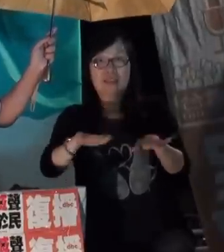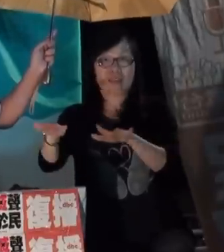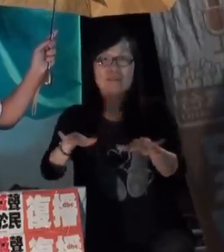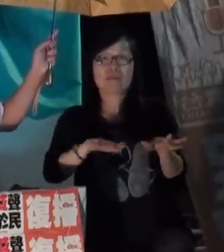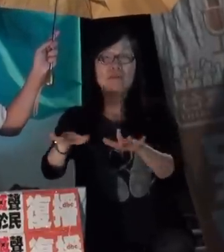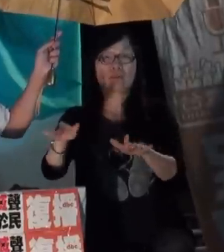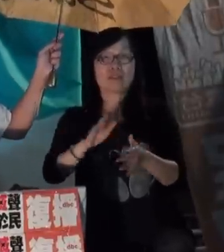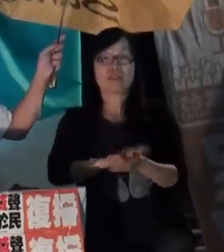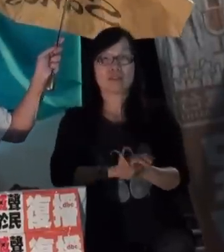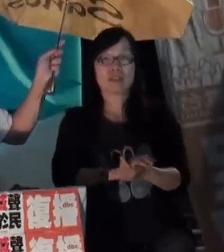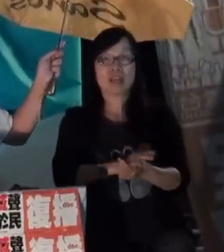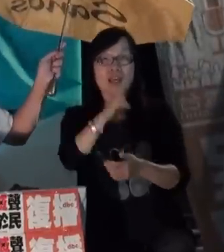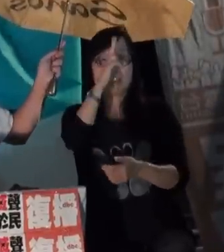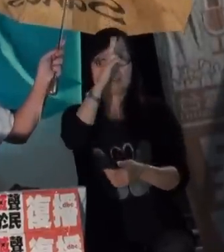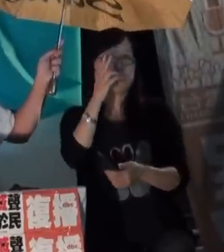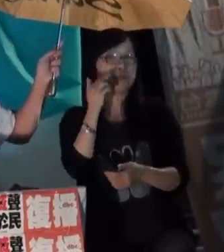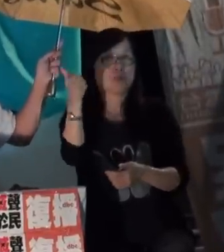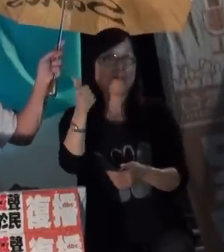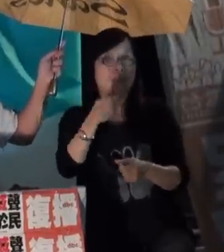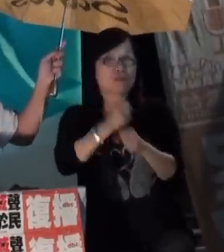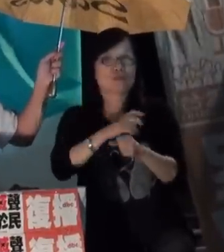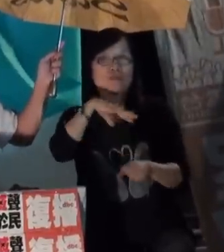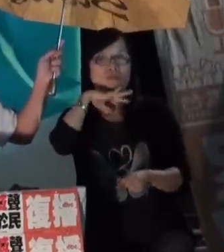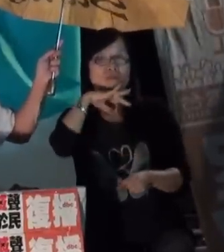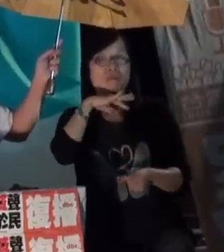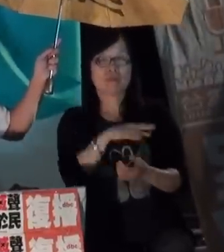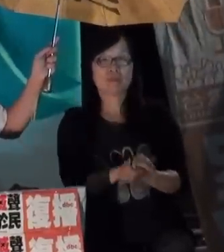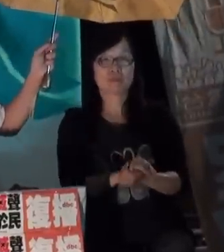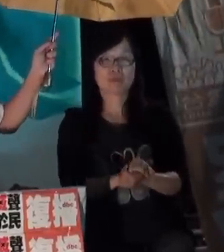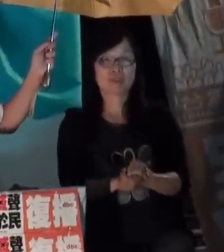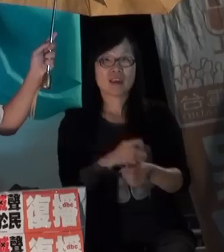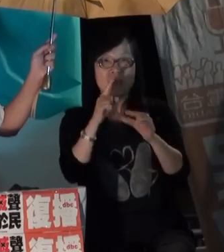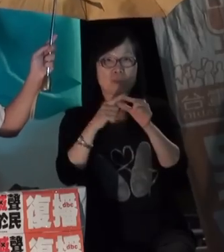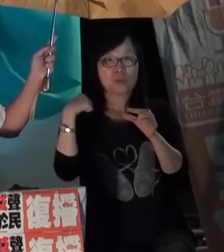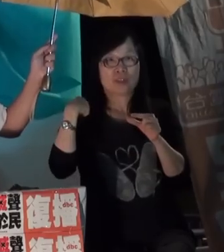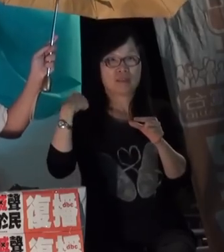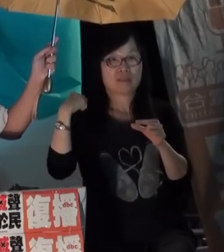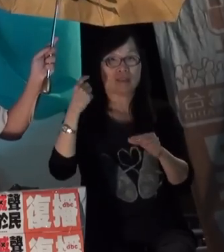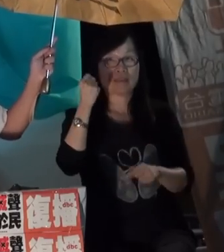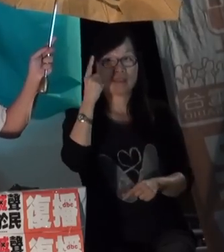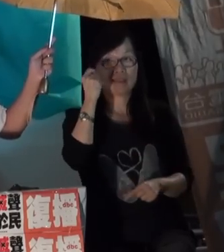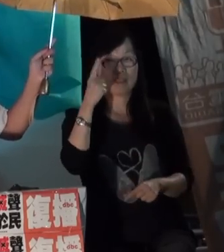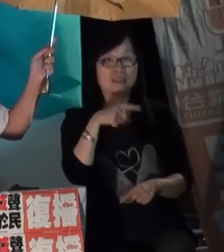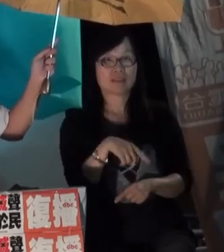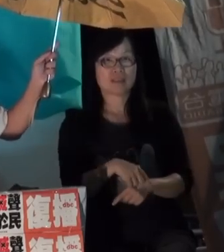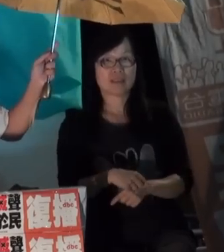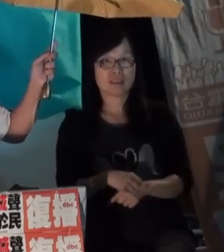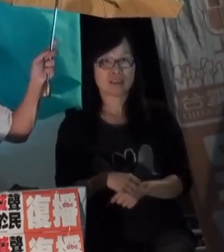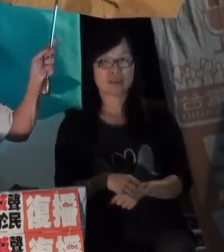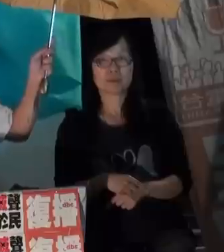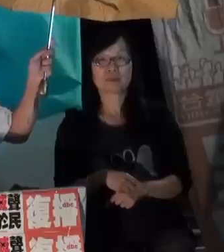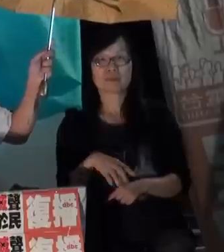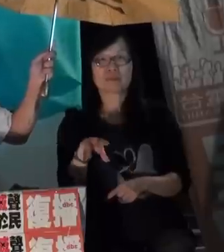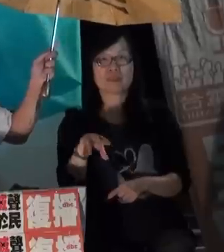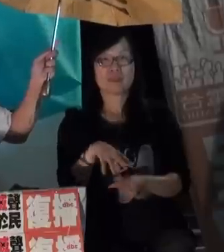真 係 其實 根本就係假。政府最叻就係做假噶啦，係嘛？中國人嘅特色嚟噶嘛，強國人乜都係假，有咩唔係假噶，大佬？